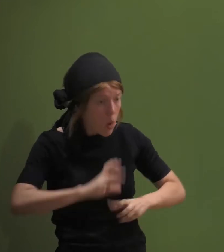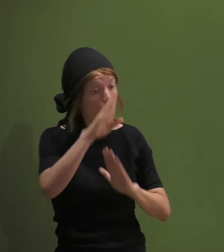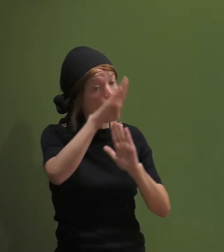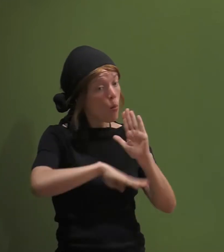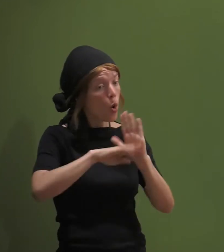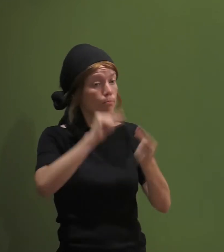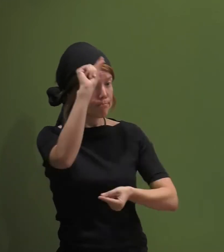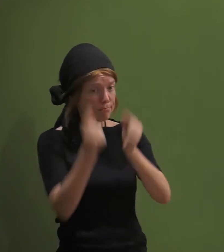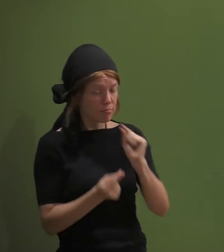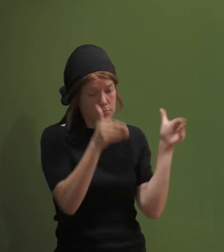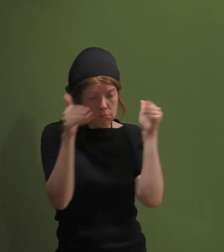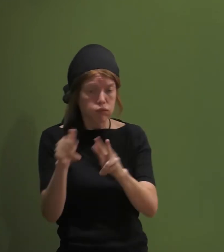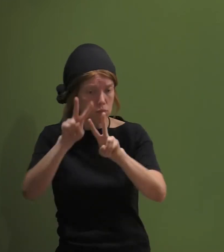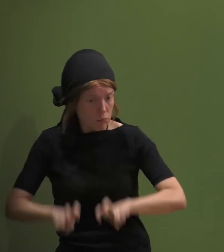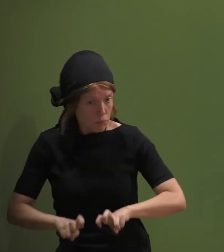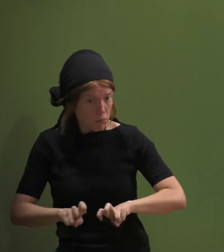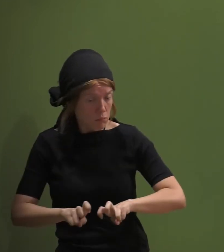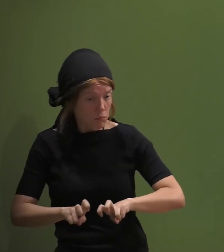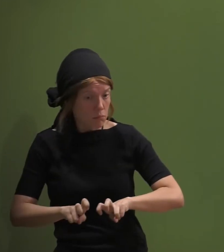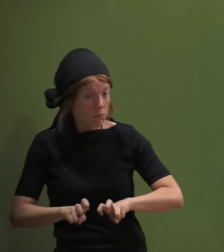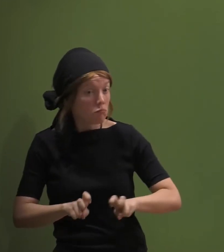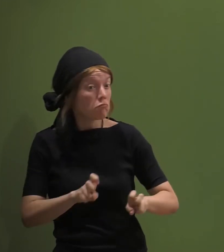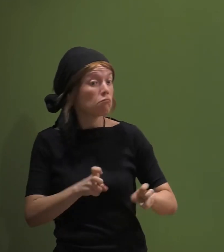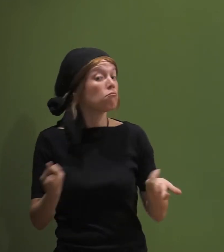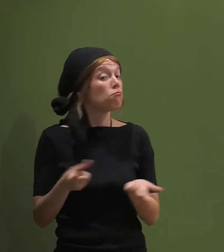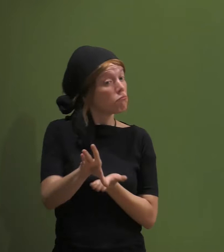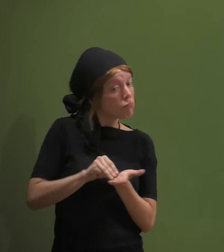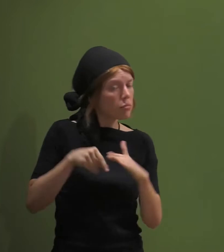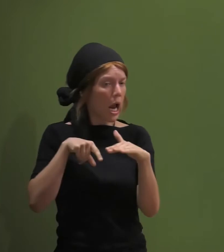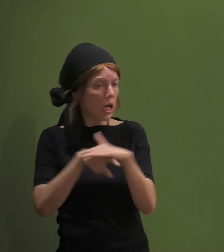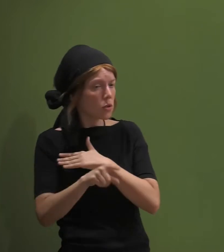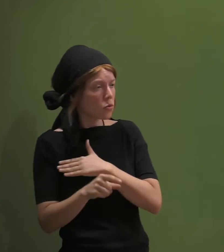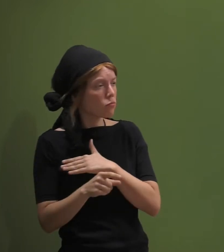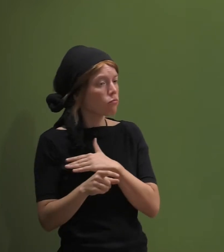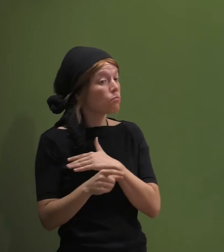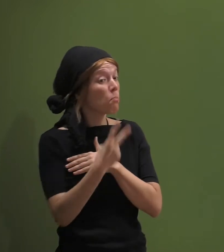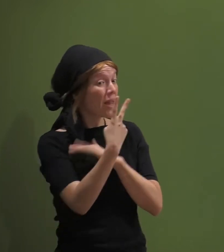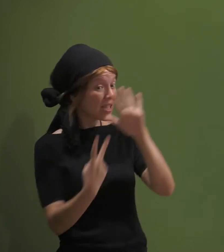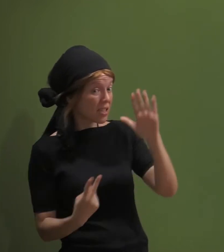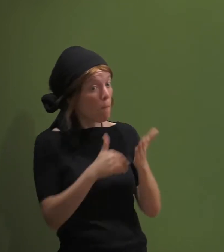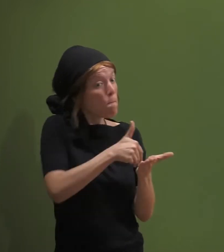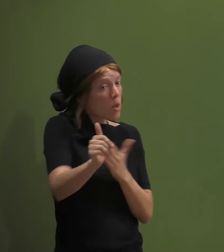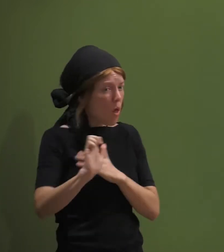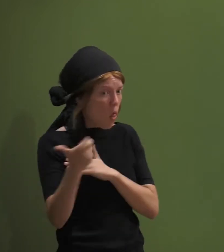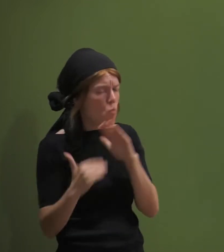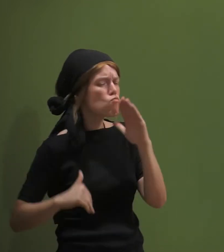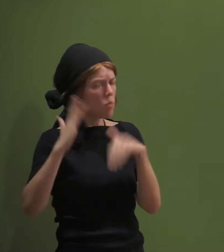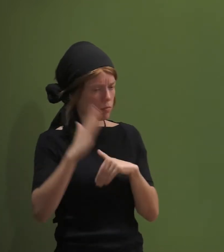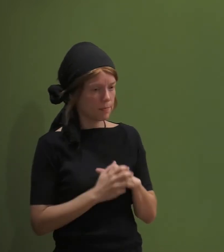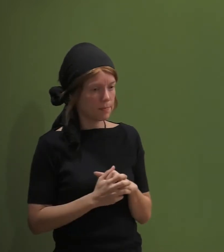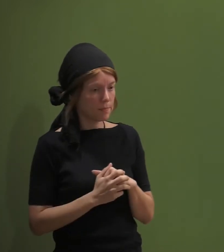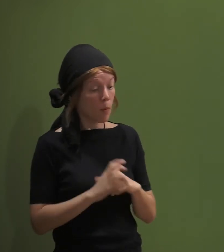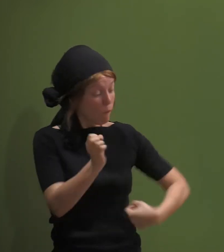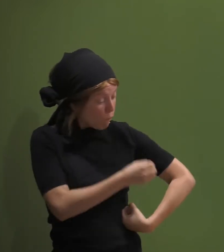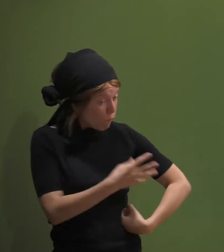programa presupuestario destinado a la investigación ha supuesto la captación y gestión de más de 27 millones de euros. De